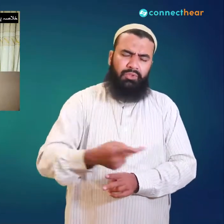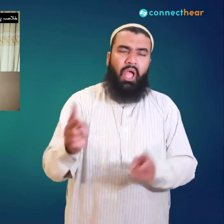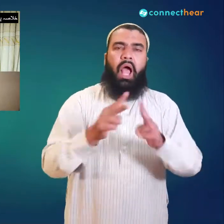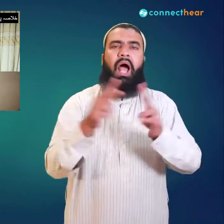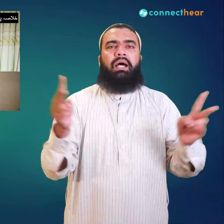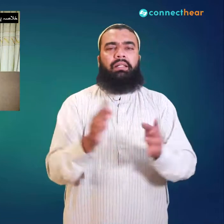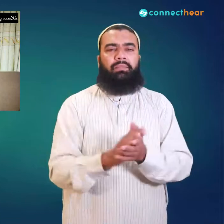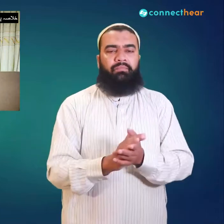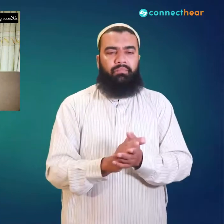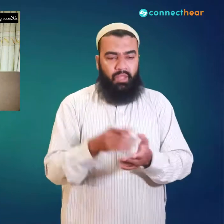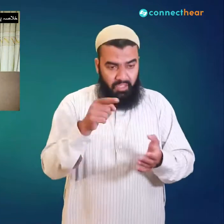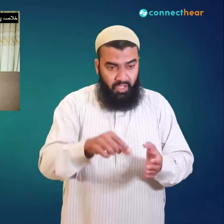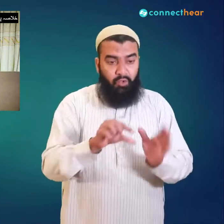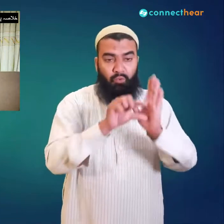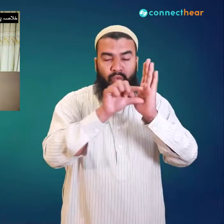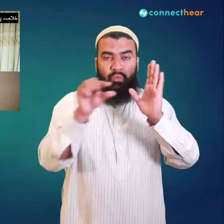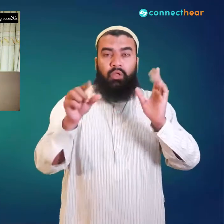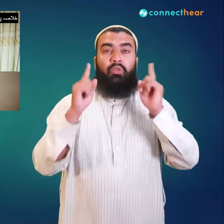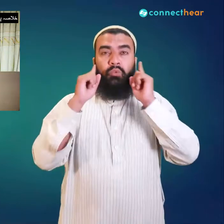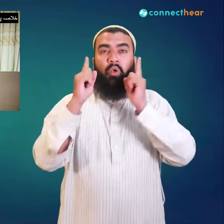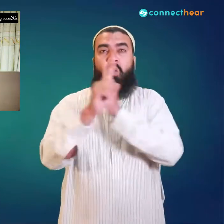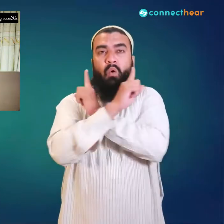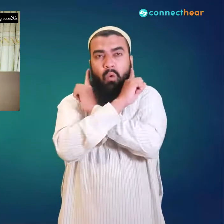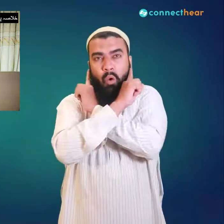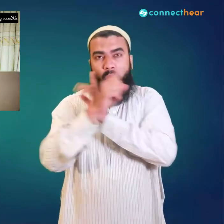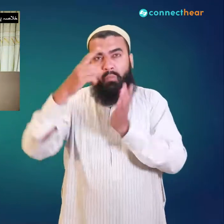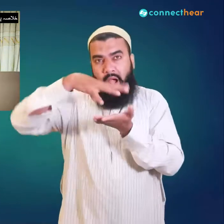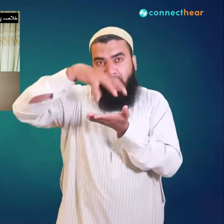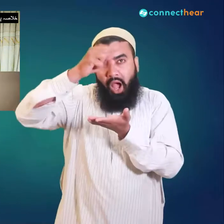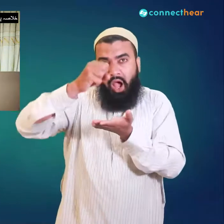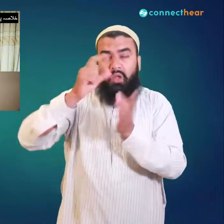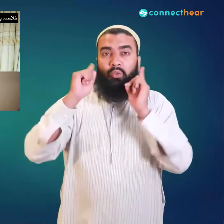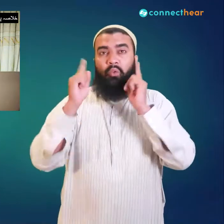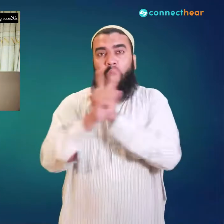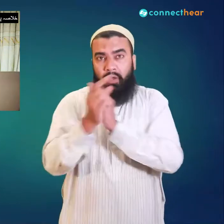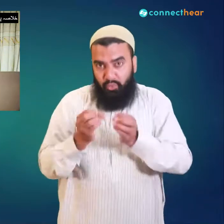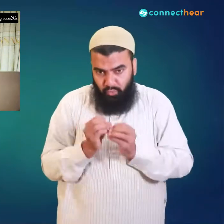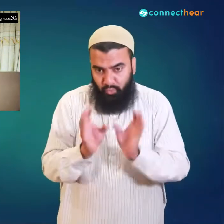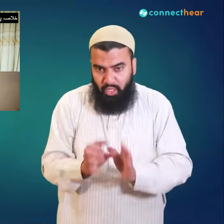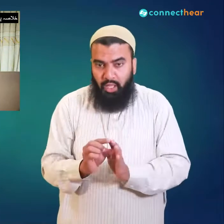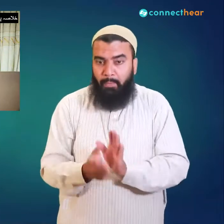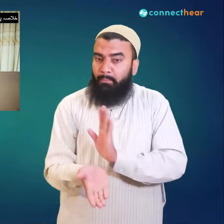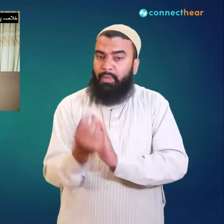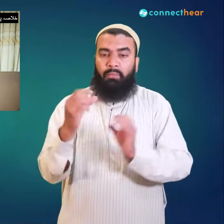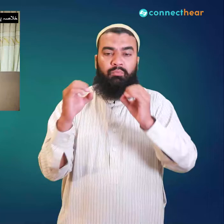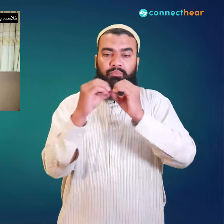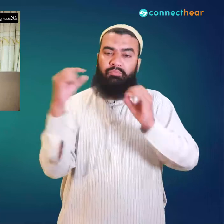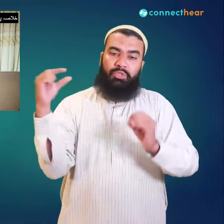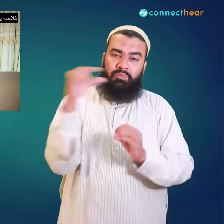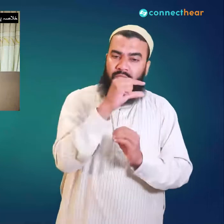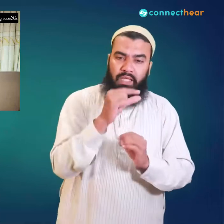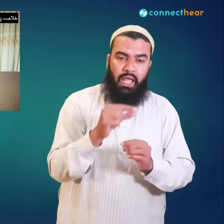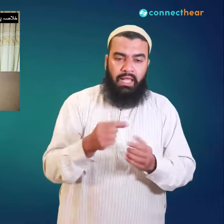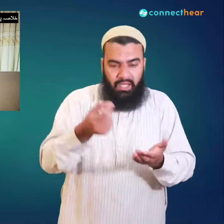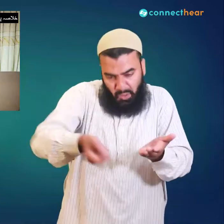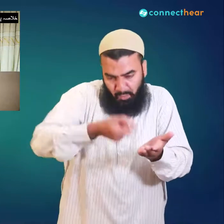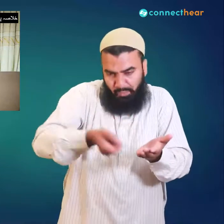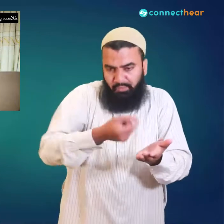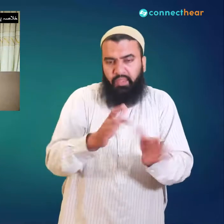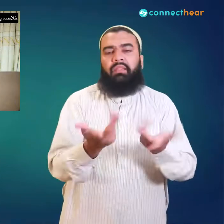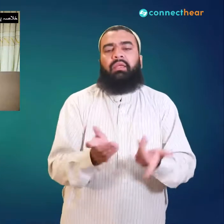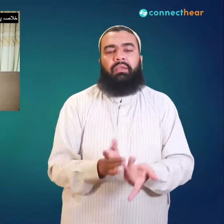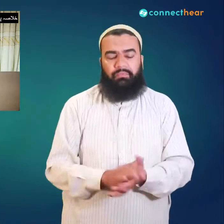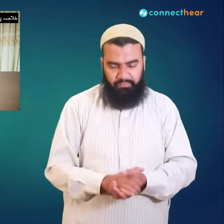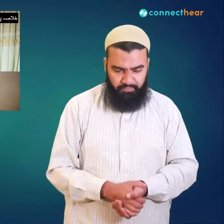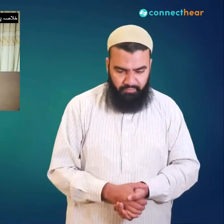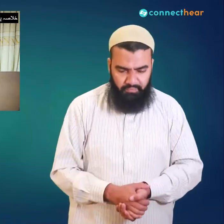ہے۔ اور اس کے احکامات میں یہ ہے کہ اگر کوئی شخص سورہ برات یعنی سورہ توبہ سے اپنی